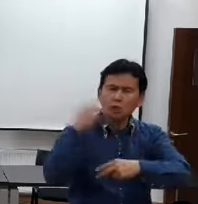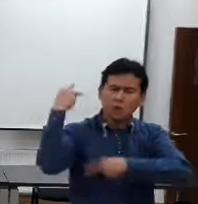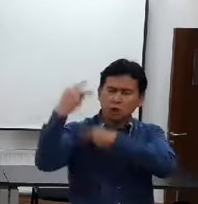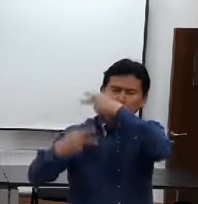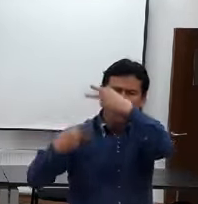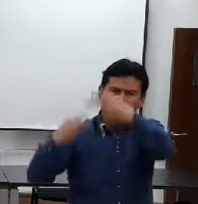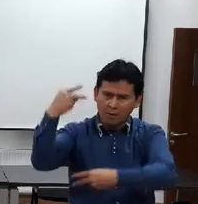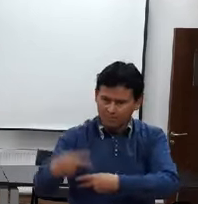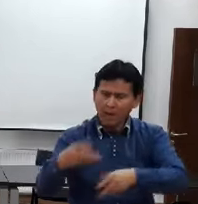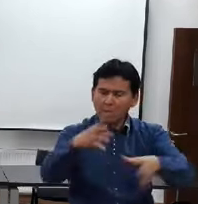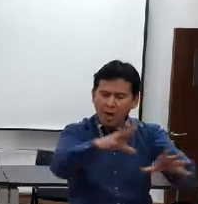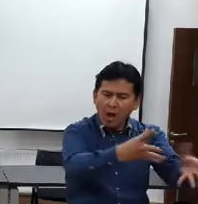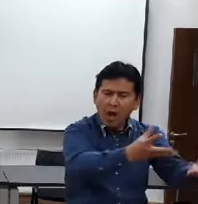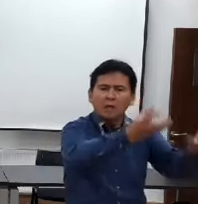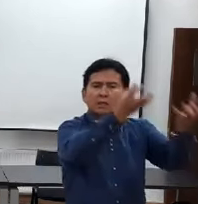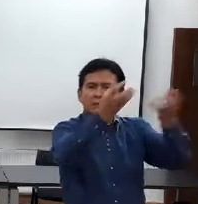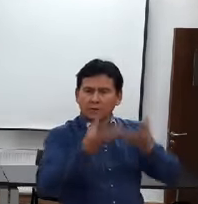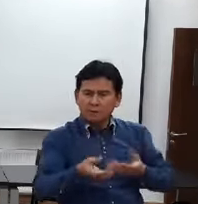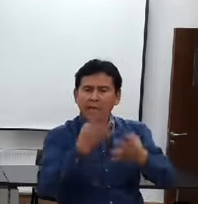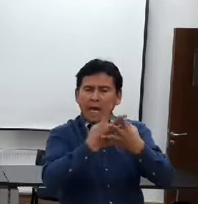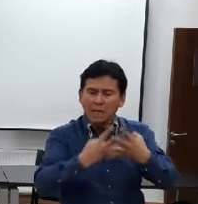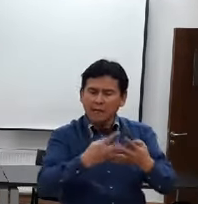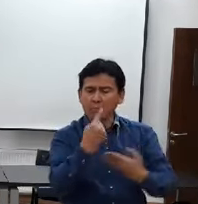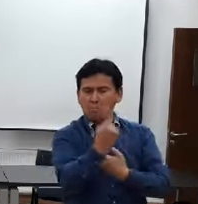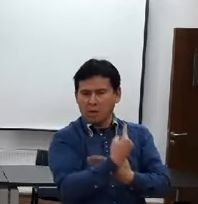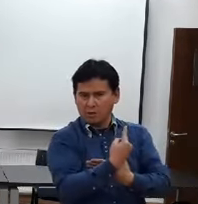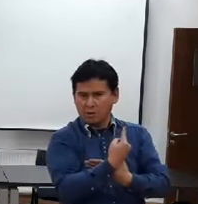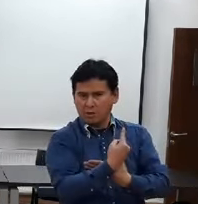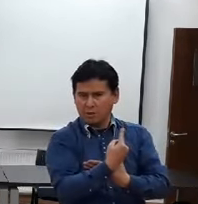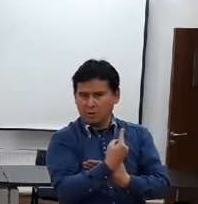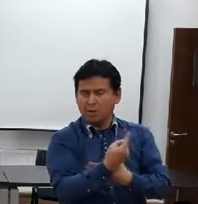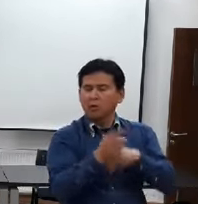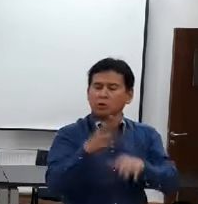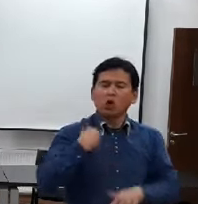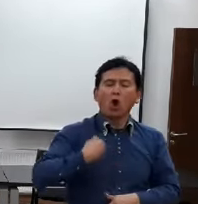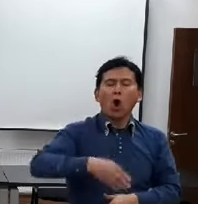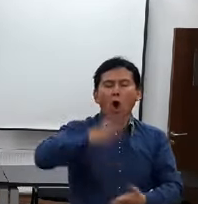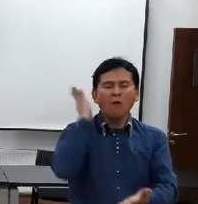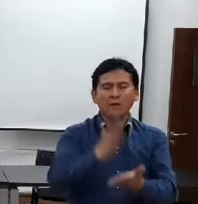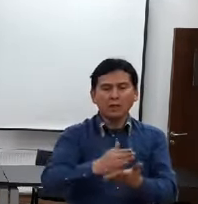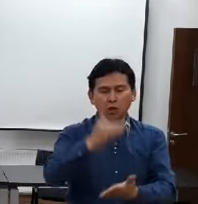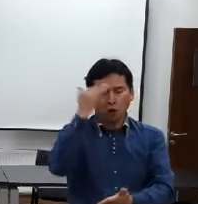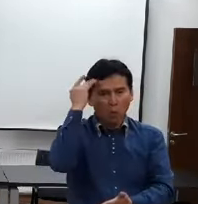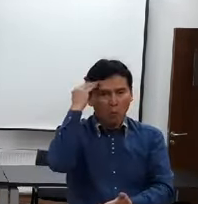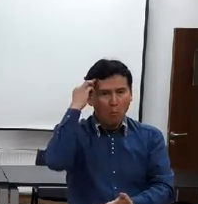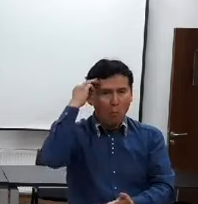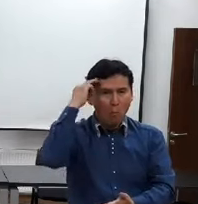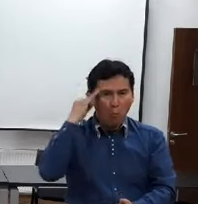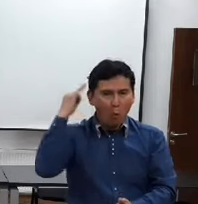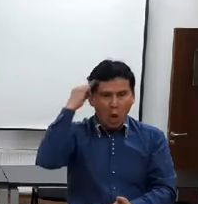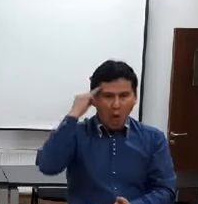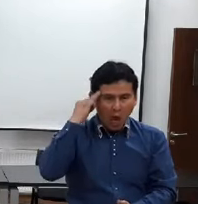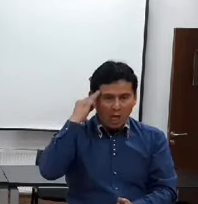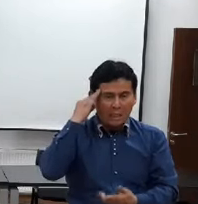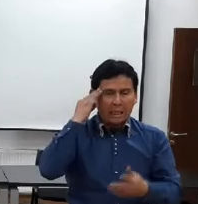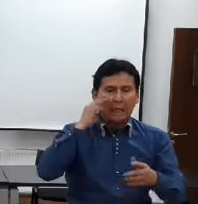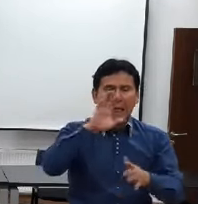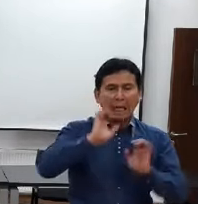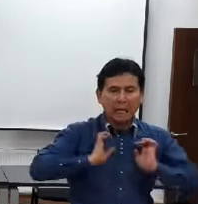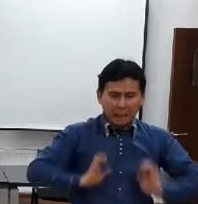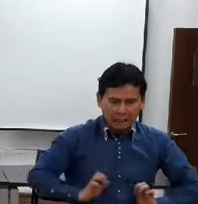a recibir lo que la red determine en nuestra obligación moral ética profesional y técnica y